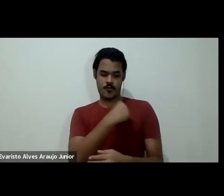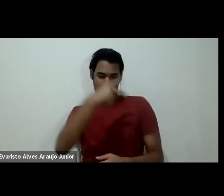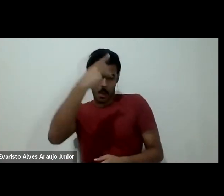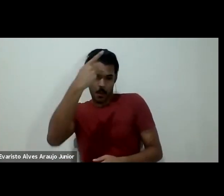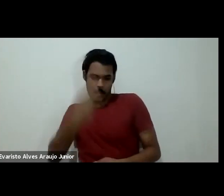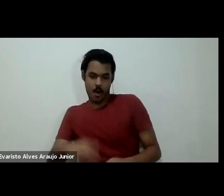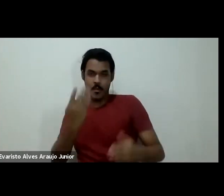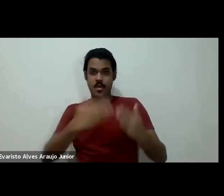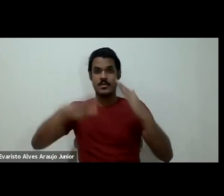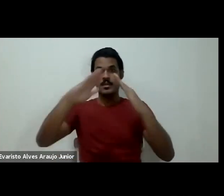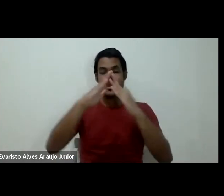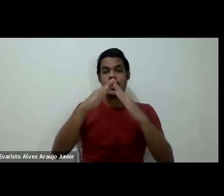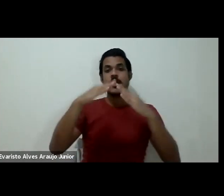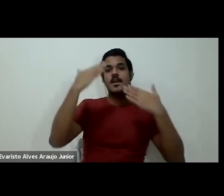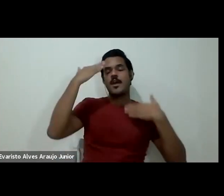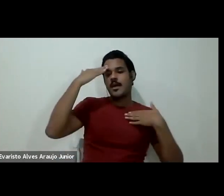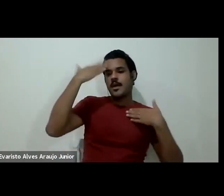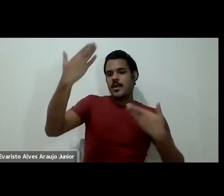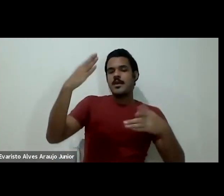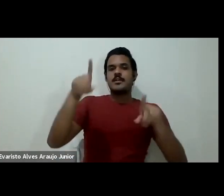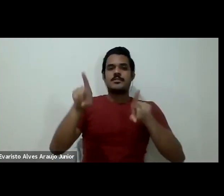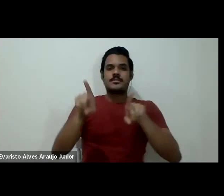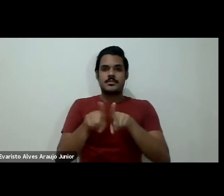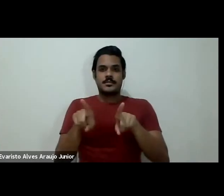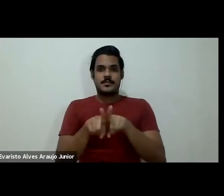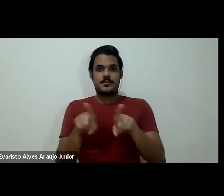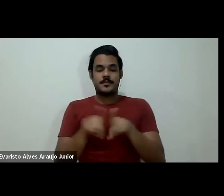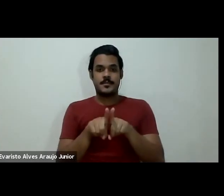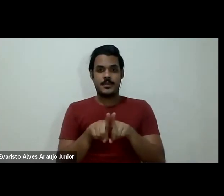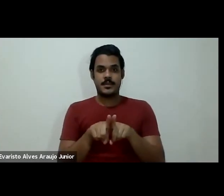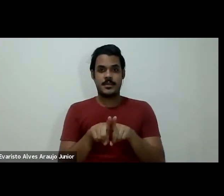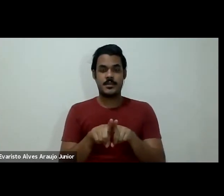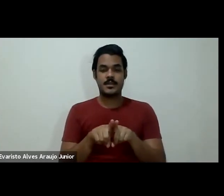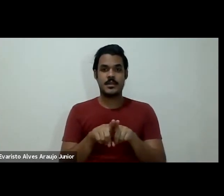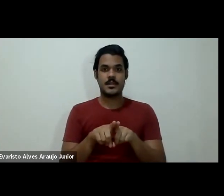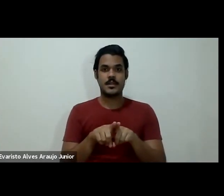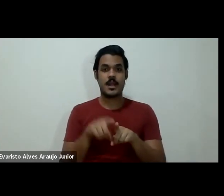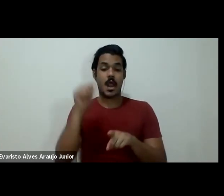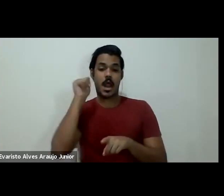eu agradeço, né, a